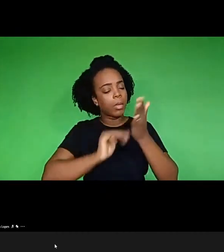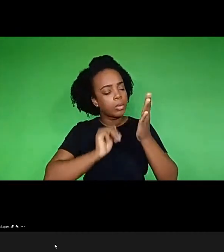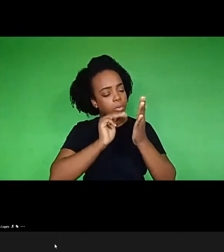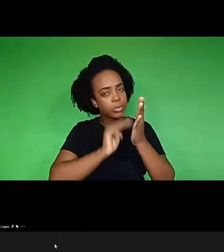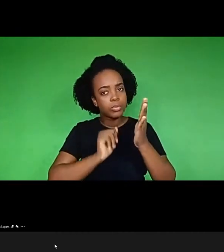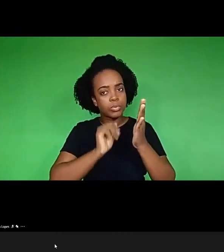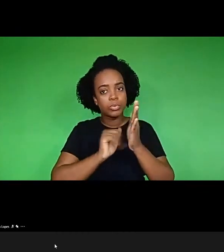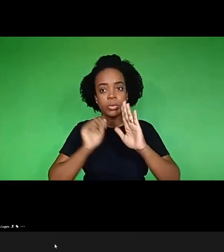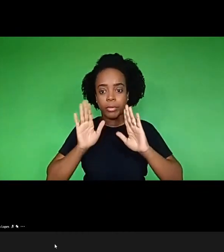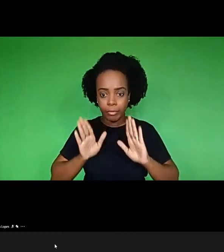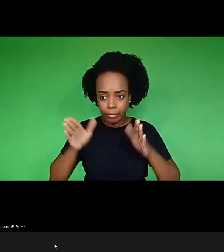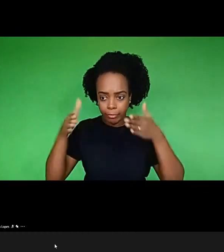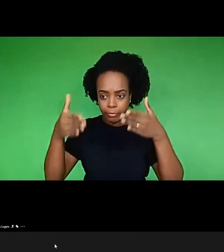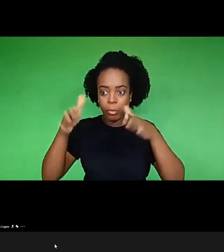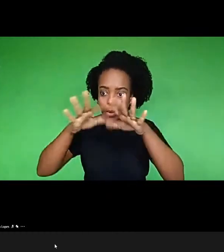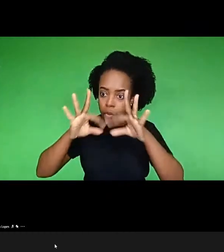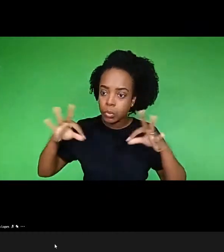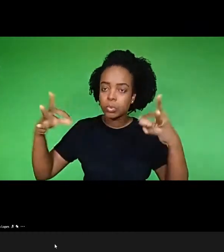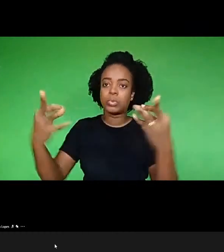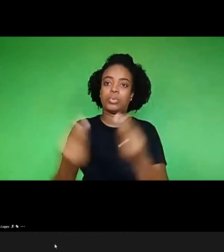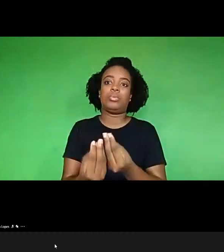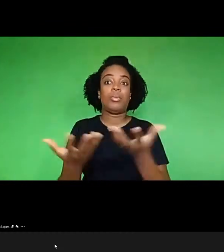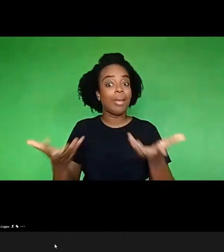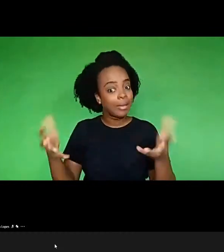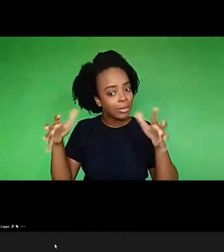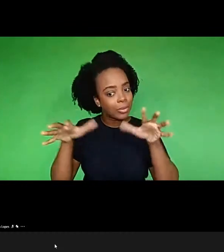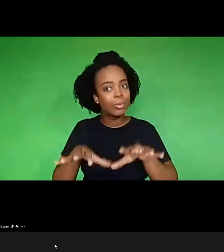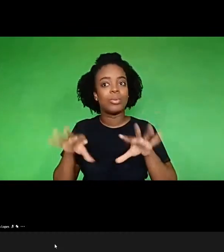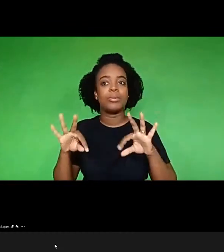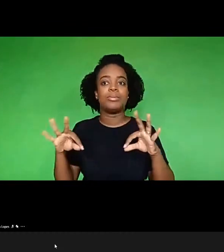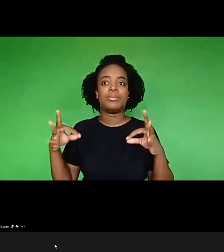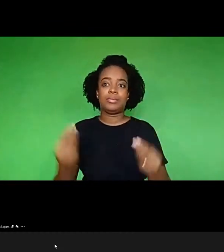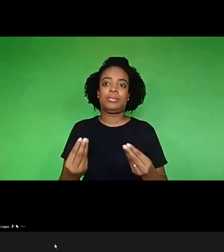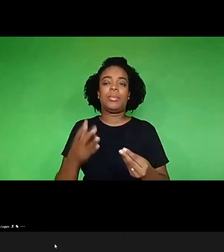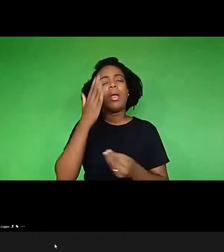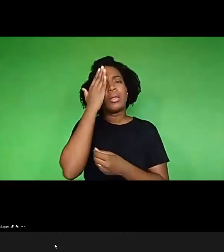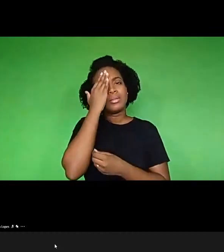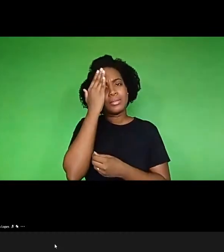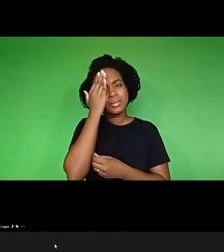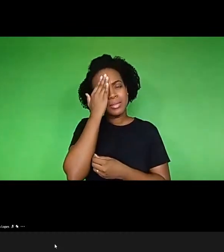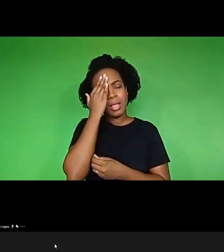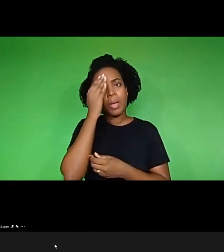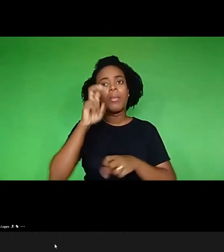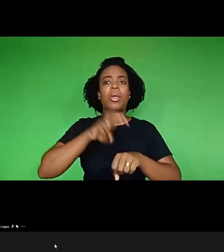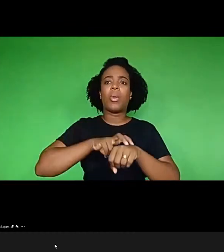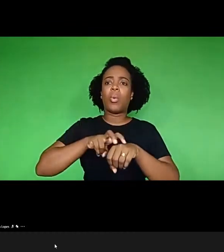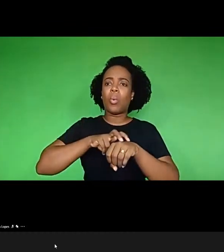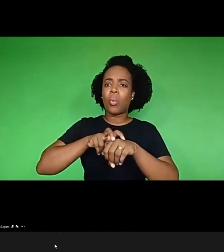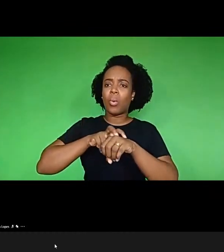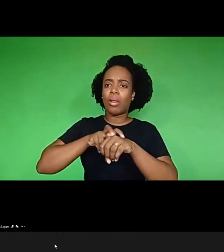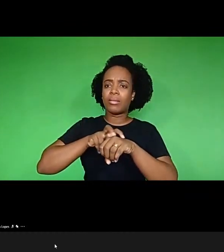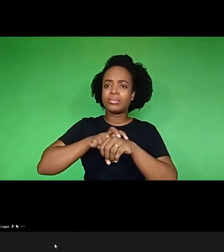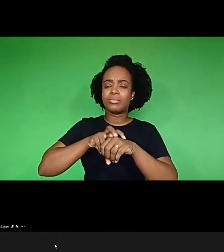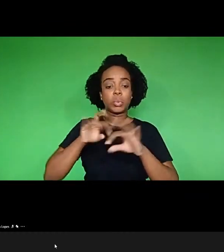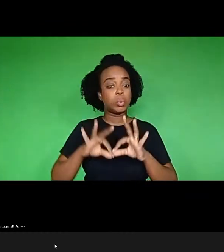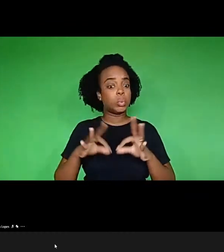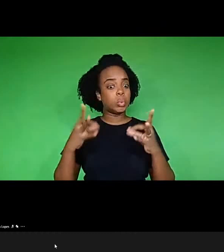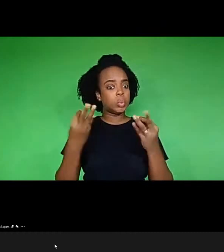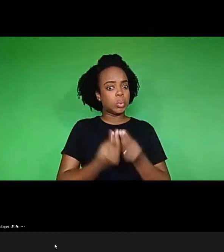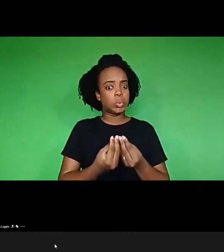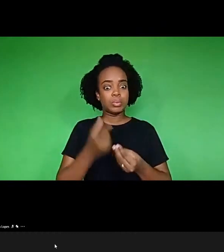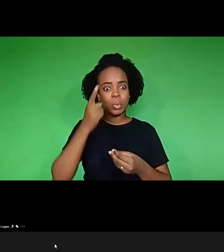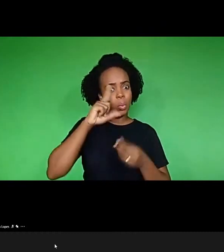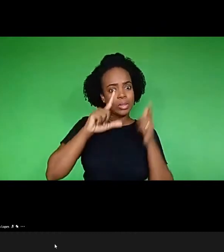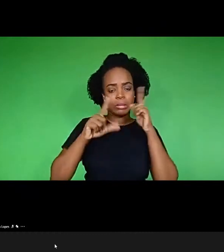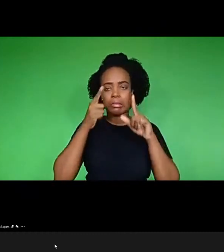todos. E nós sabemos que nem todo mundo estará acessando online no momento certo, por várias